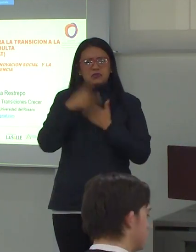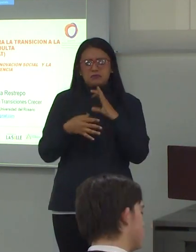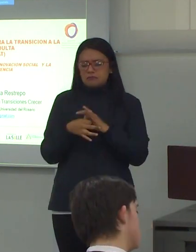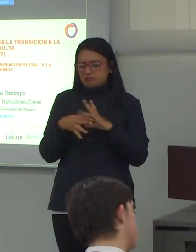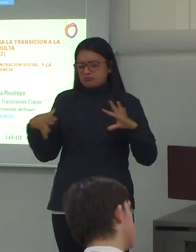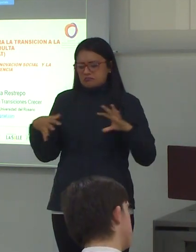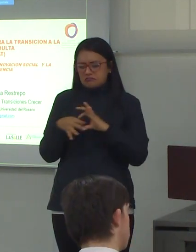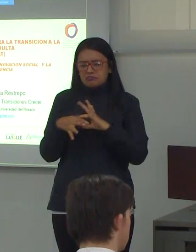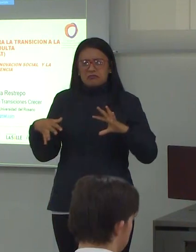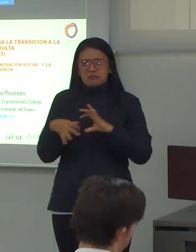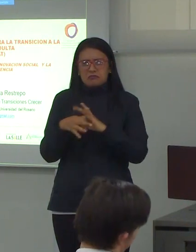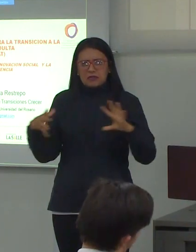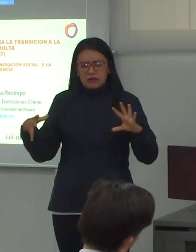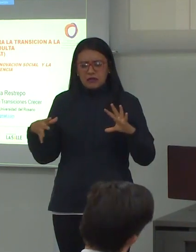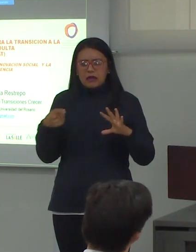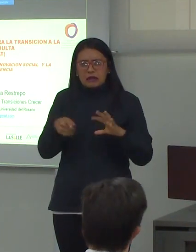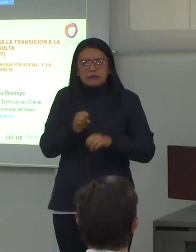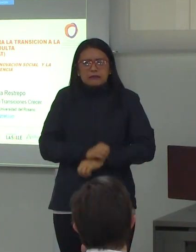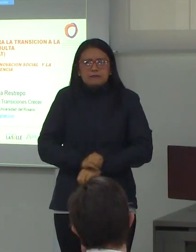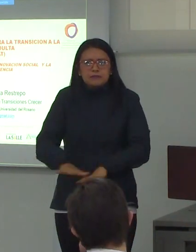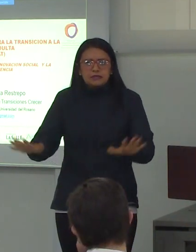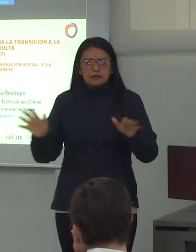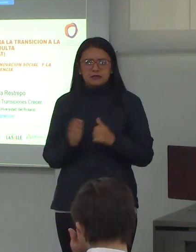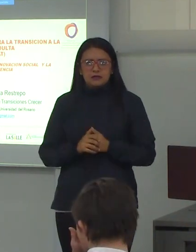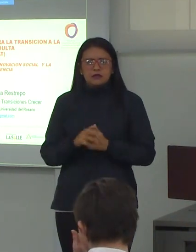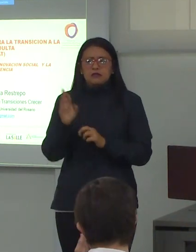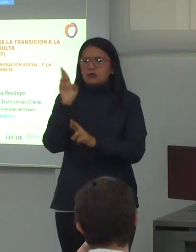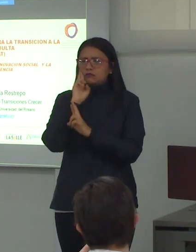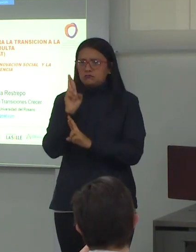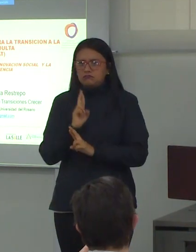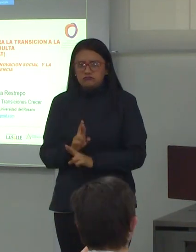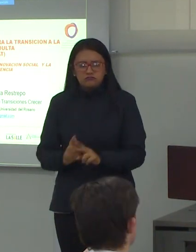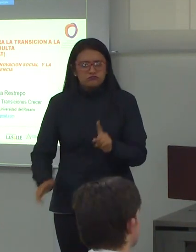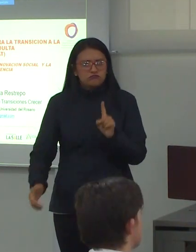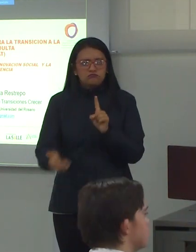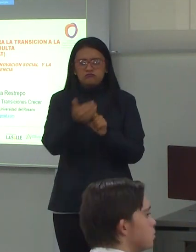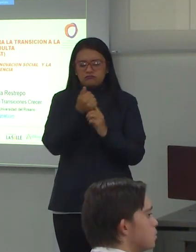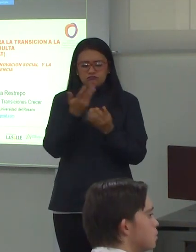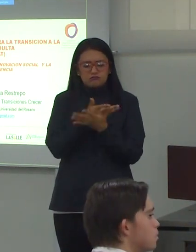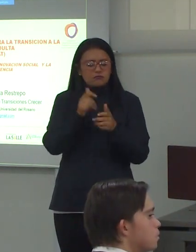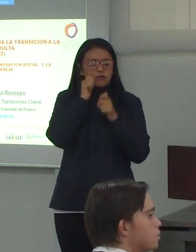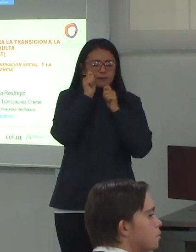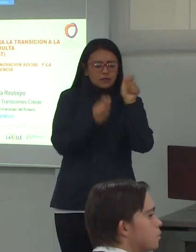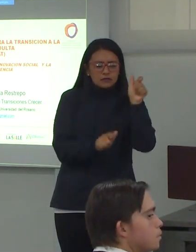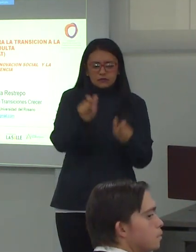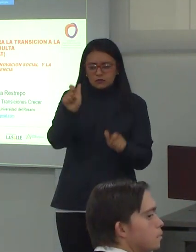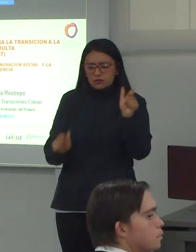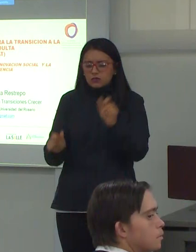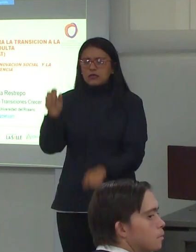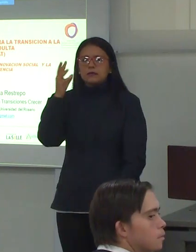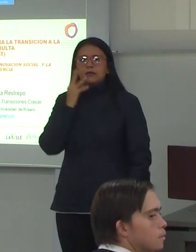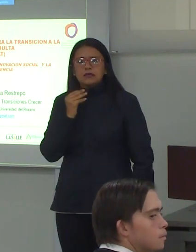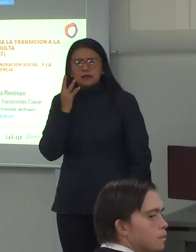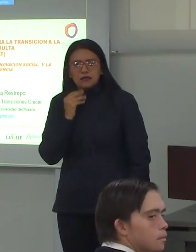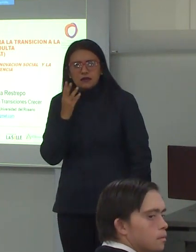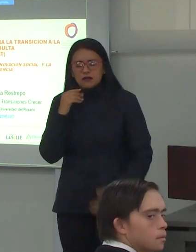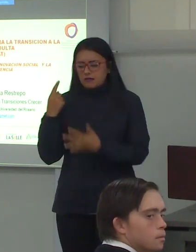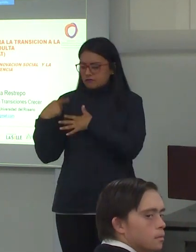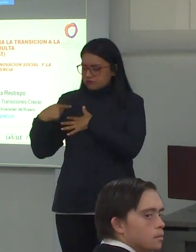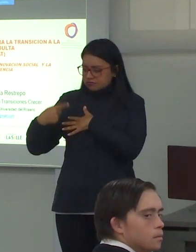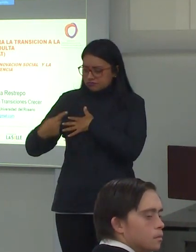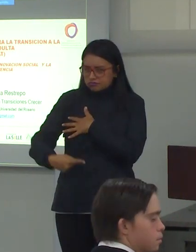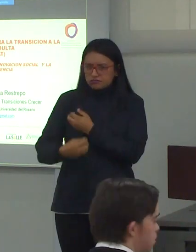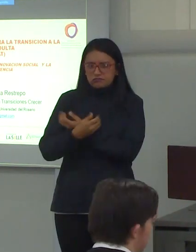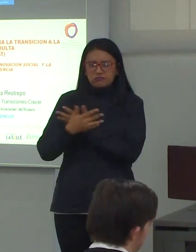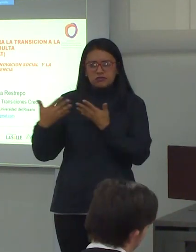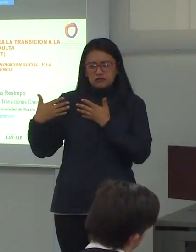transiciones se pierden, no se recupera todo un capital humano recuperado, toda una experiencia, todas unas trayectorias